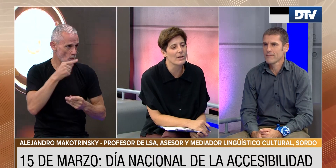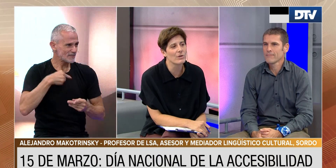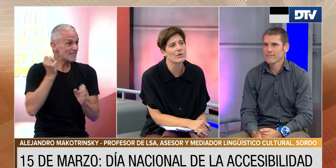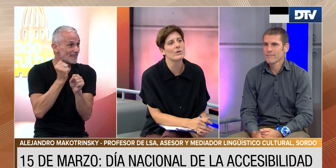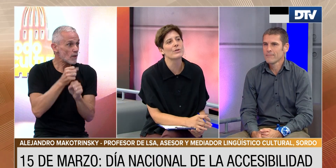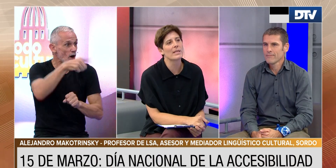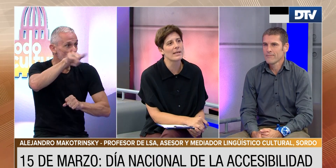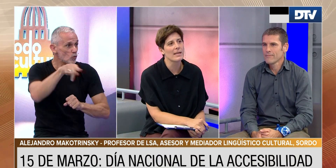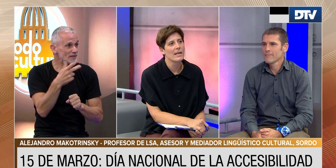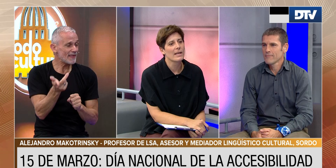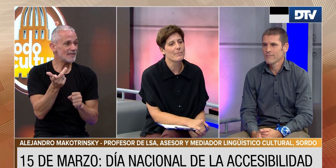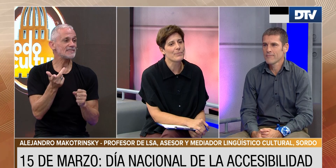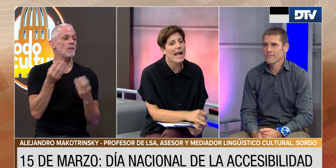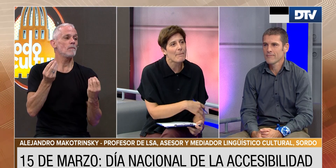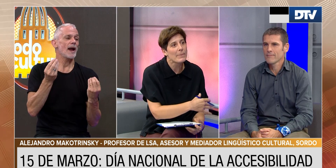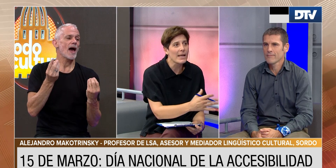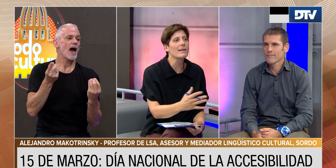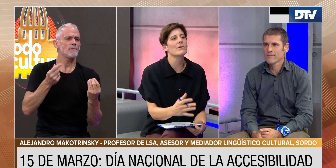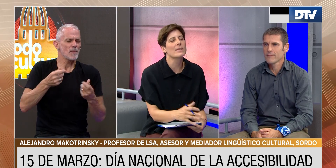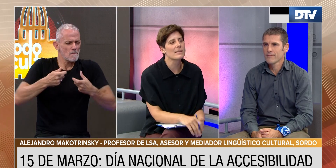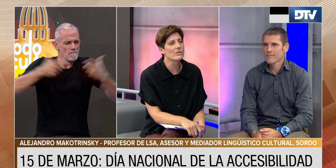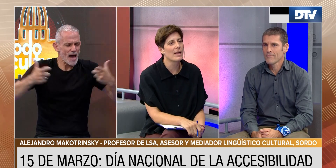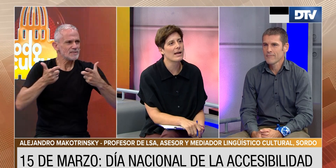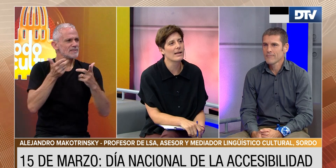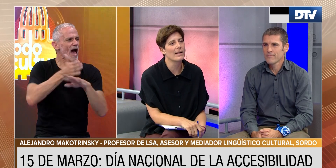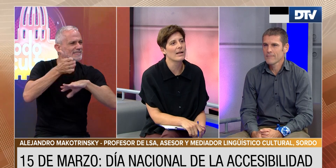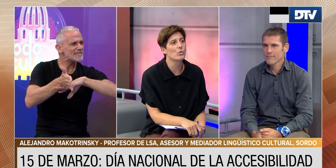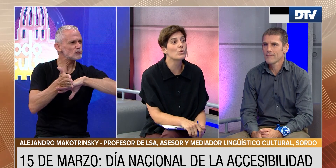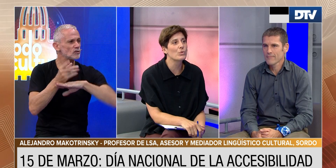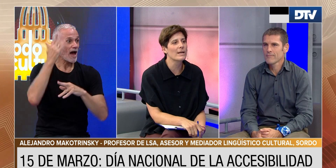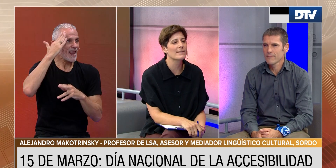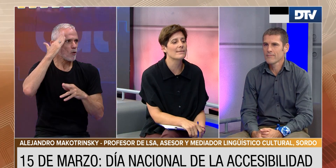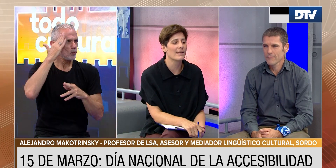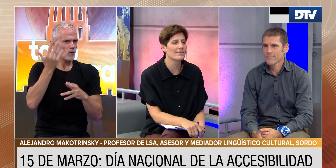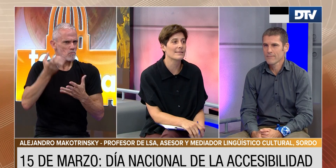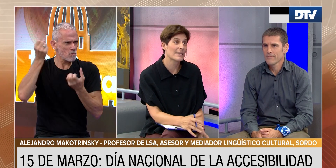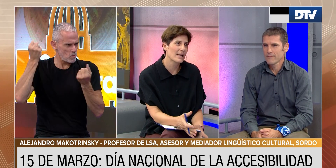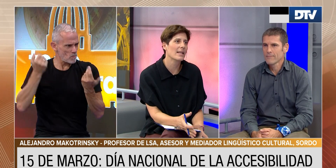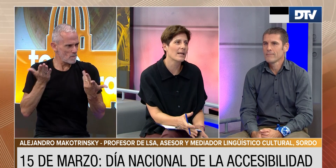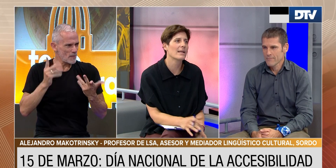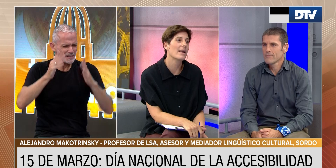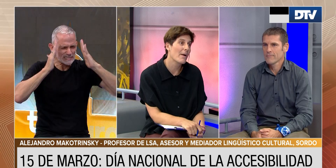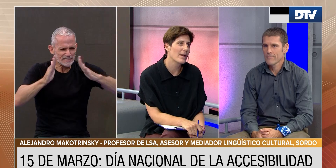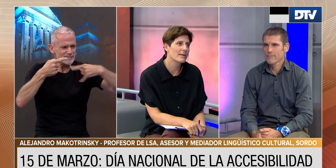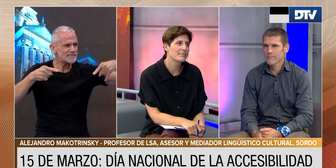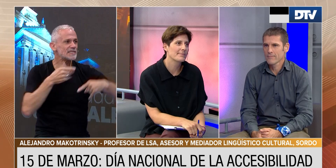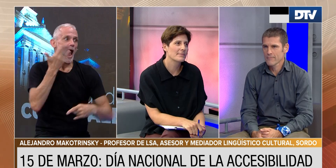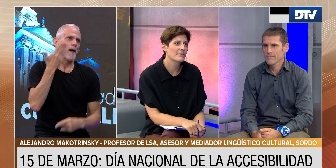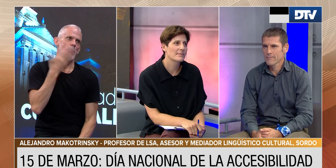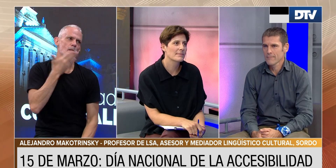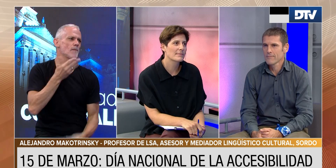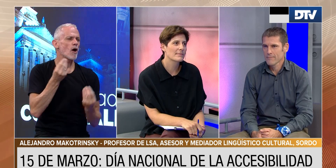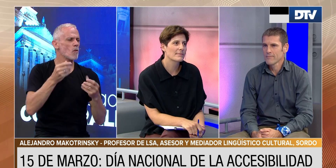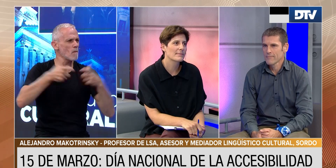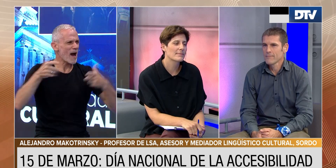el trabajo de ampliar los accesos a la cultura que es tan centrada en el habla?